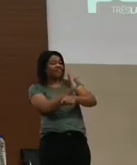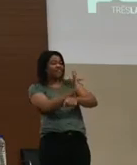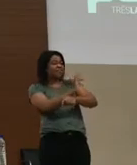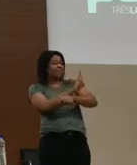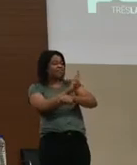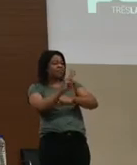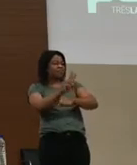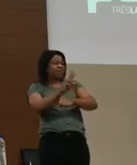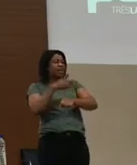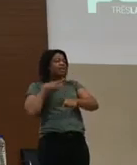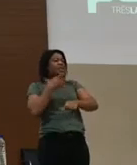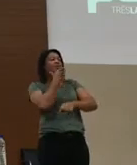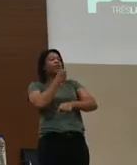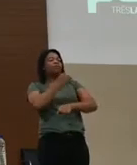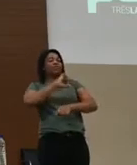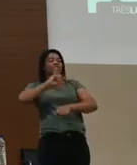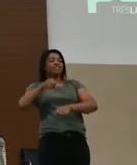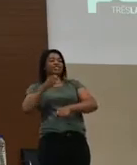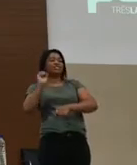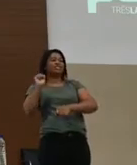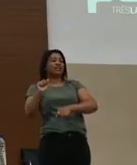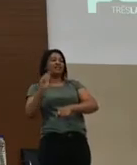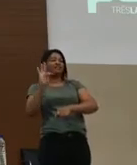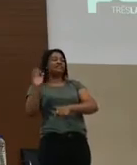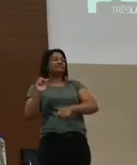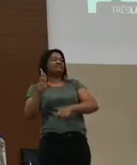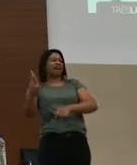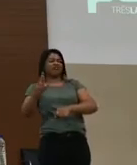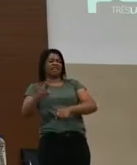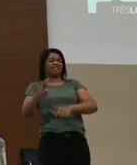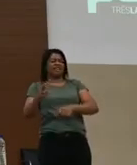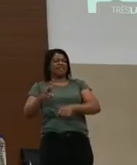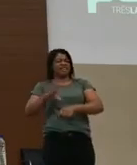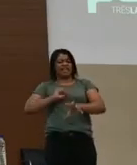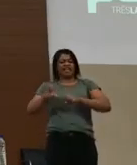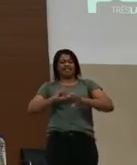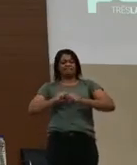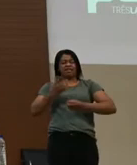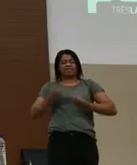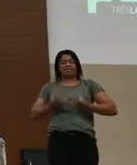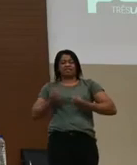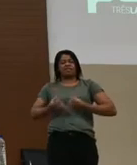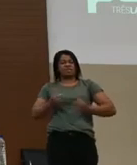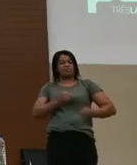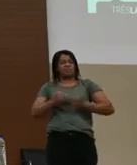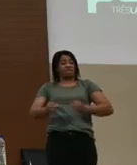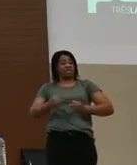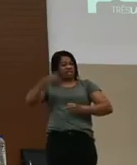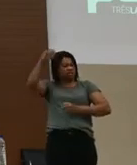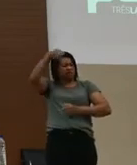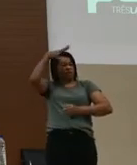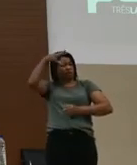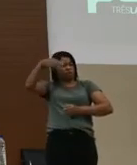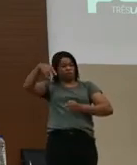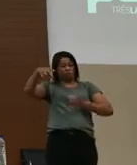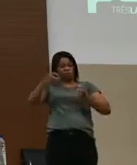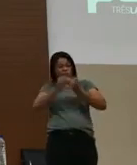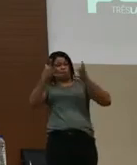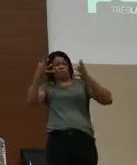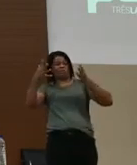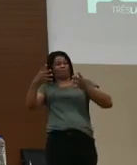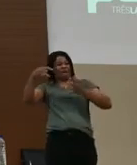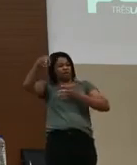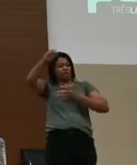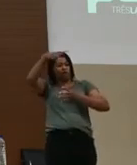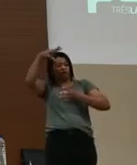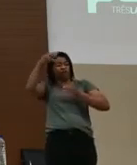tal de Jafar, que é o poder, ele queria ligar a lâmpada mágica. E